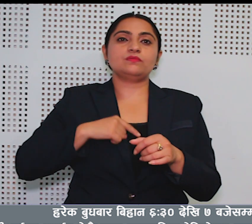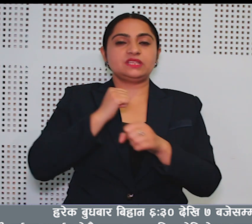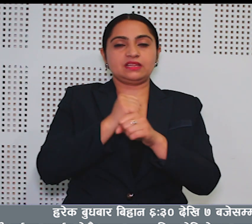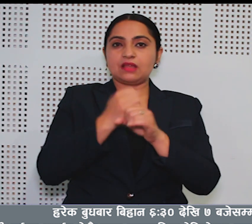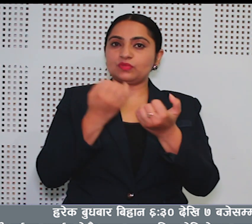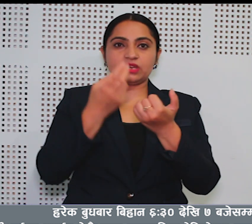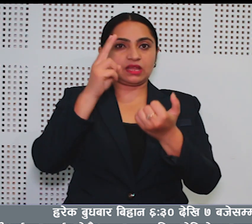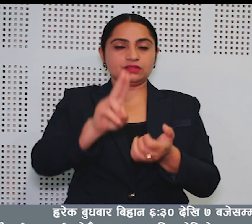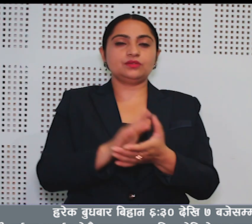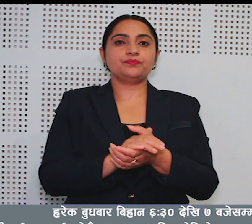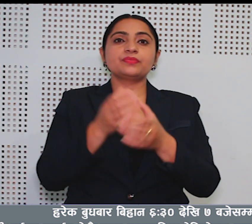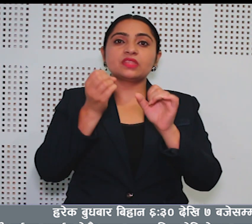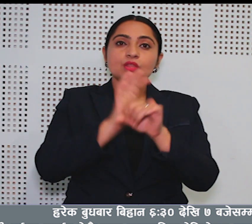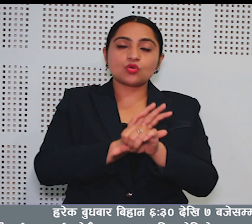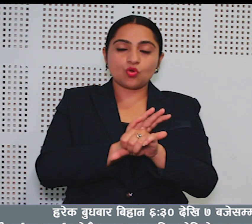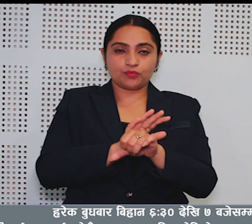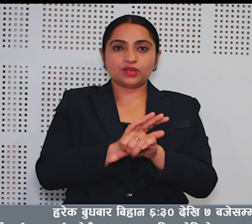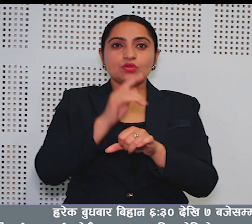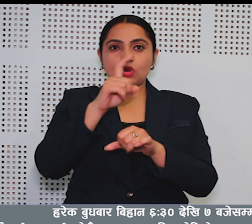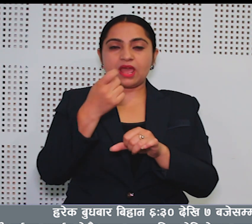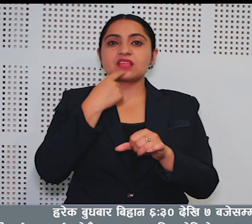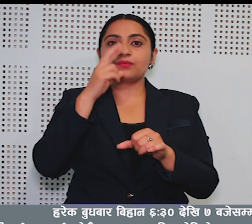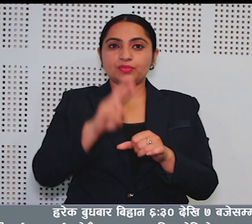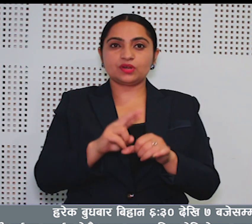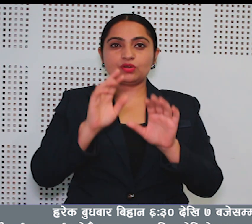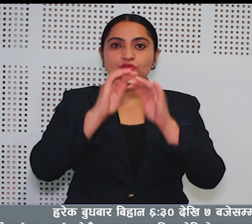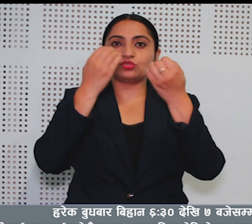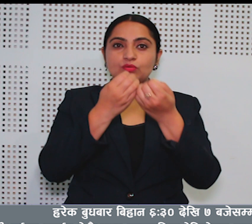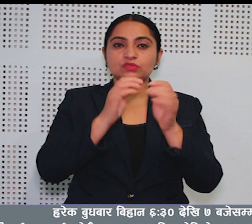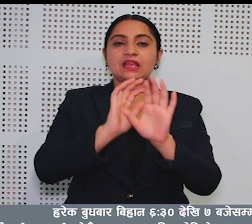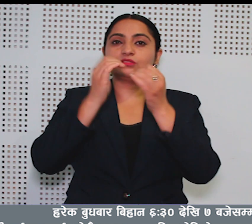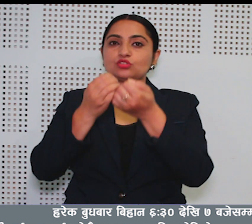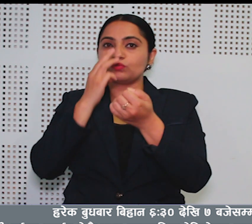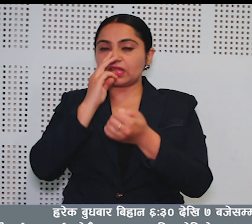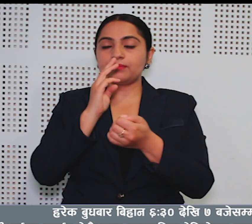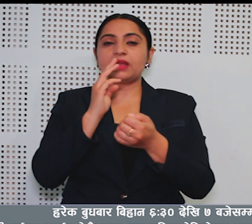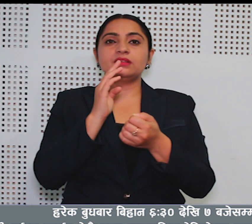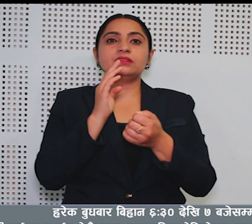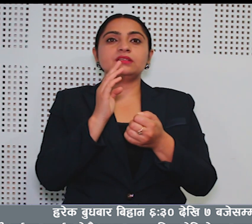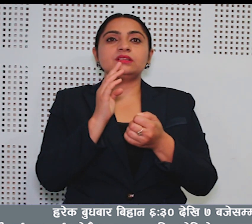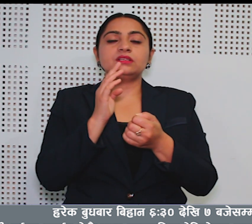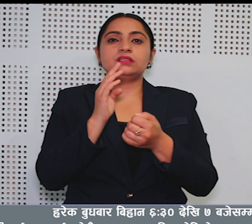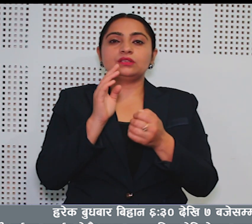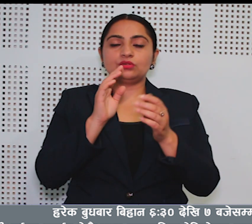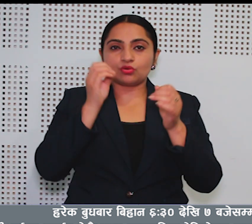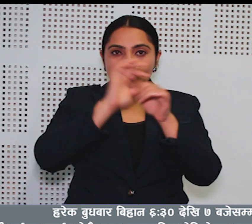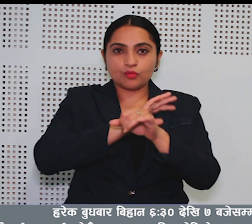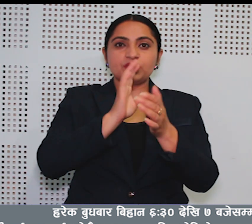थिए। कोभिड प्रभावितको लागि भनेर हामीले समुदायमा चाहिँ अब हामीले यो कोभिडबाट बच्नुपर्छ भन्ने अभियानहरू